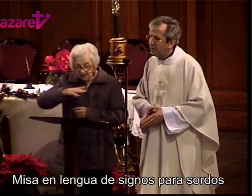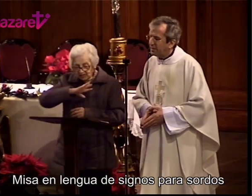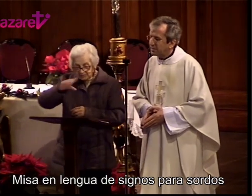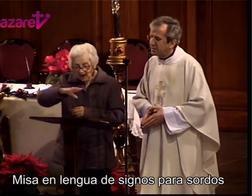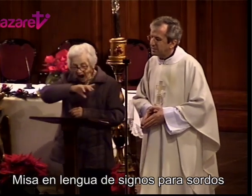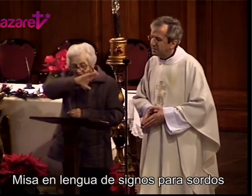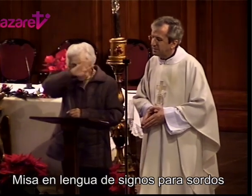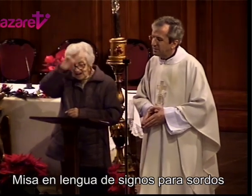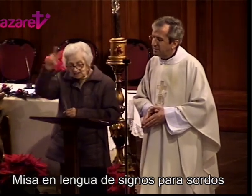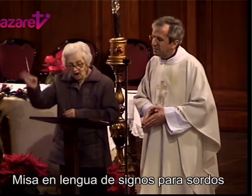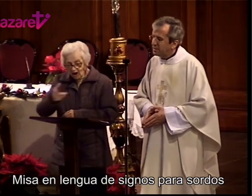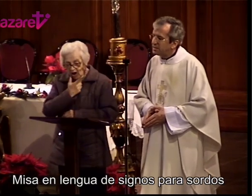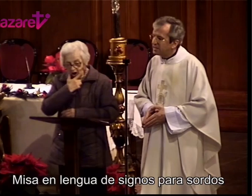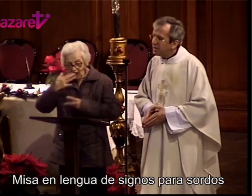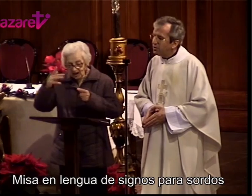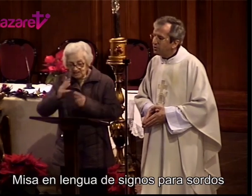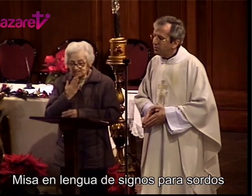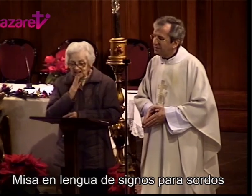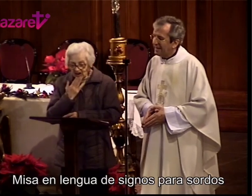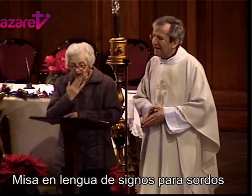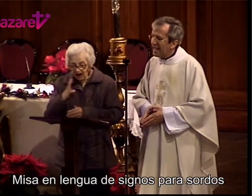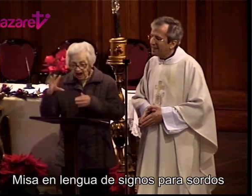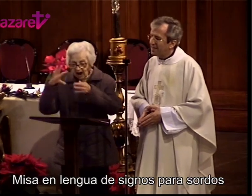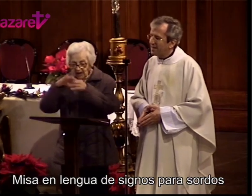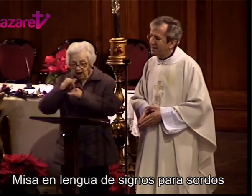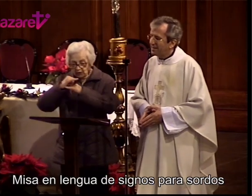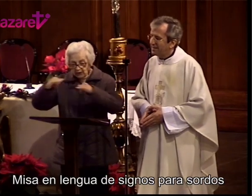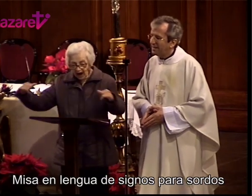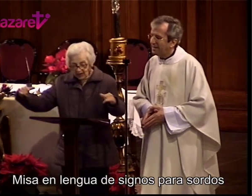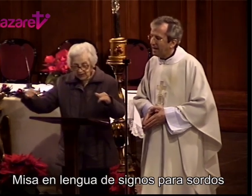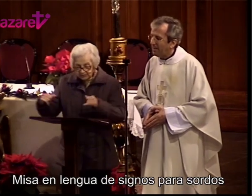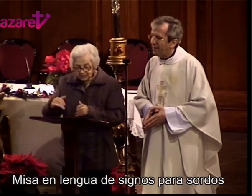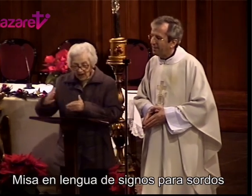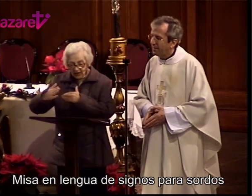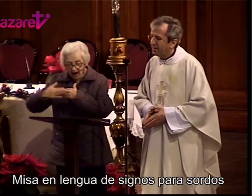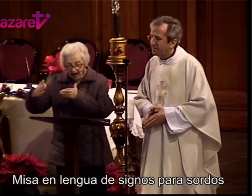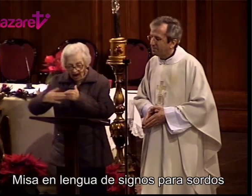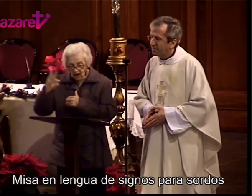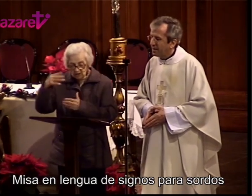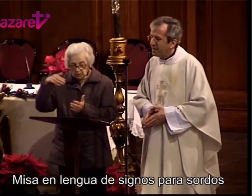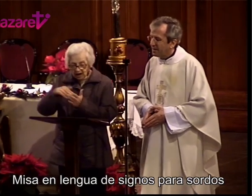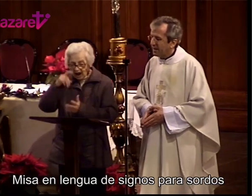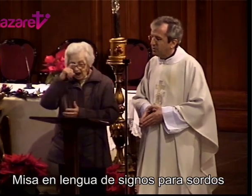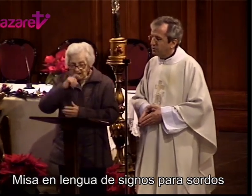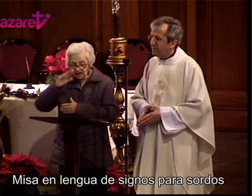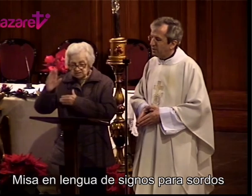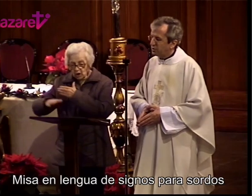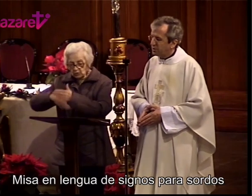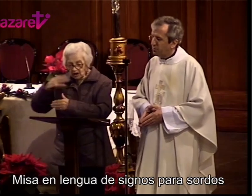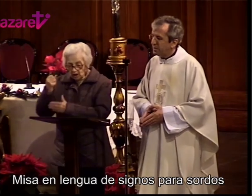iris, signo de la alianza y de la paz. Cerca de 2000 años después